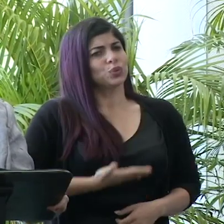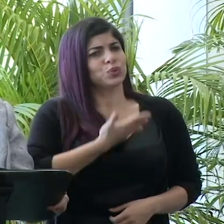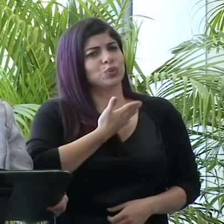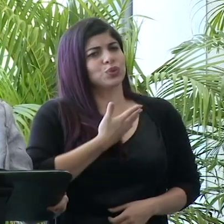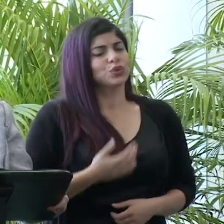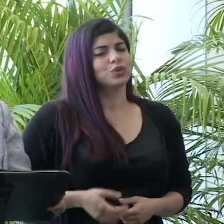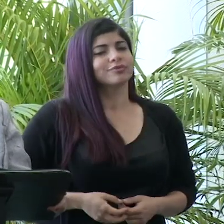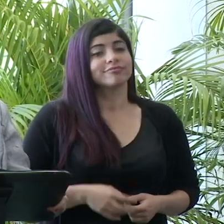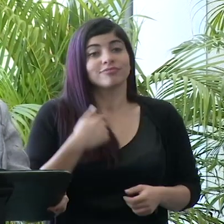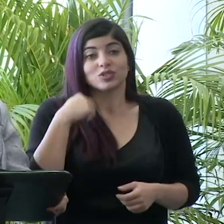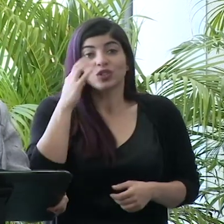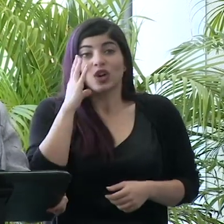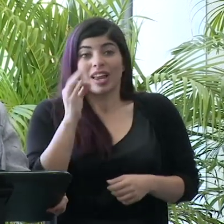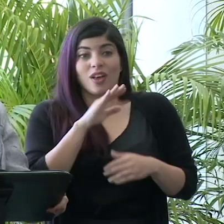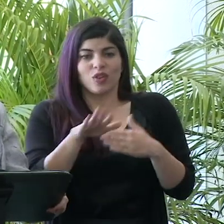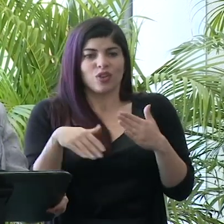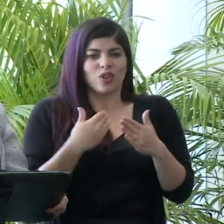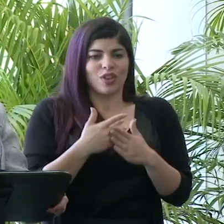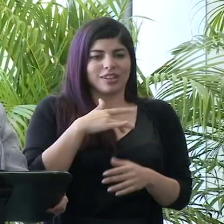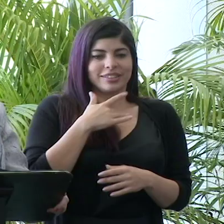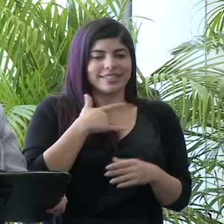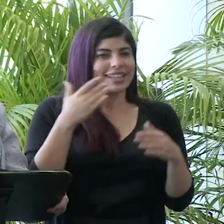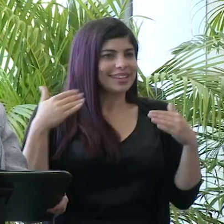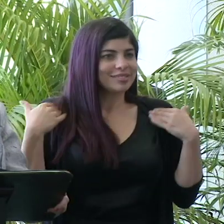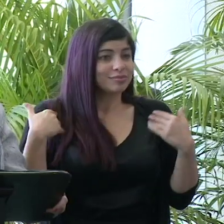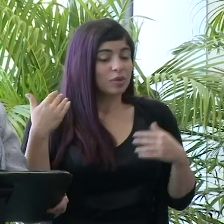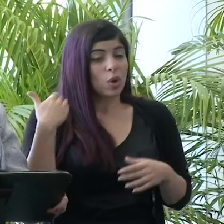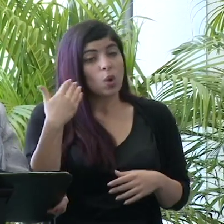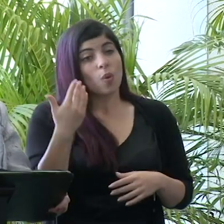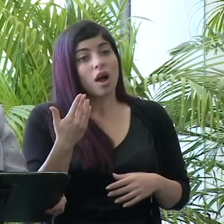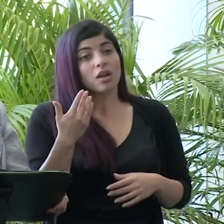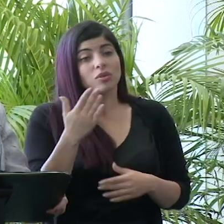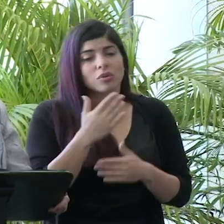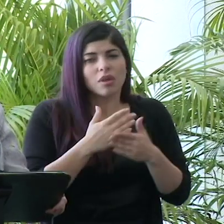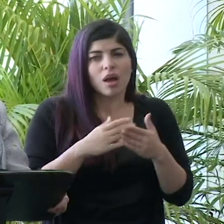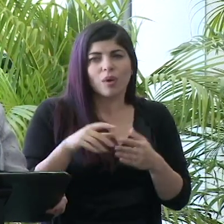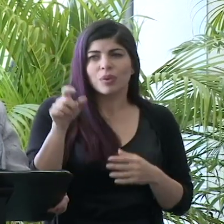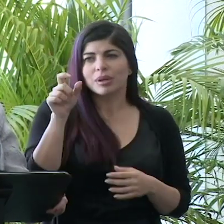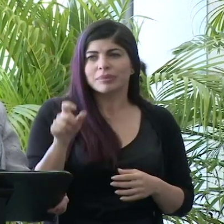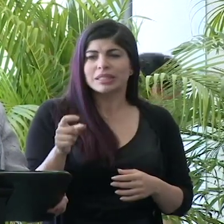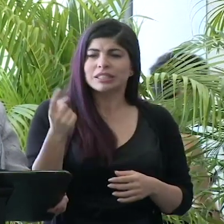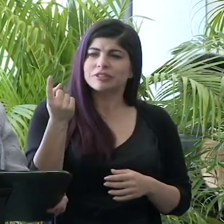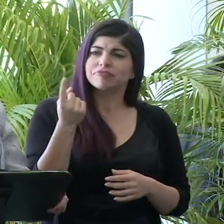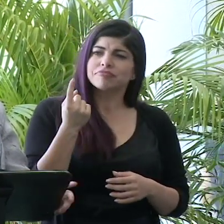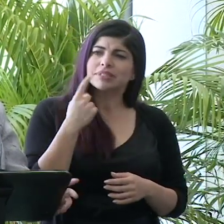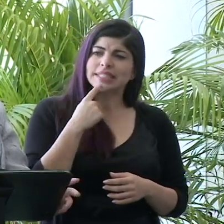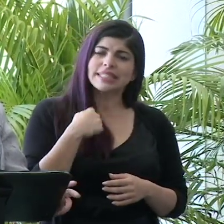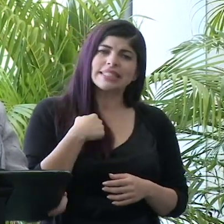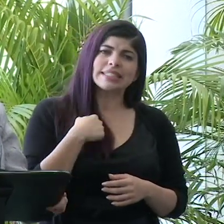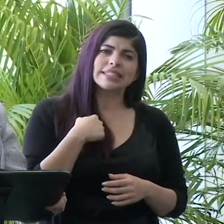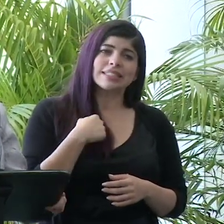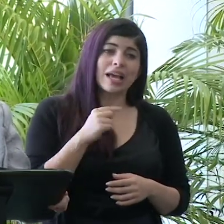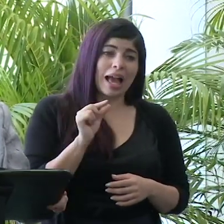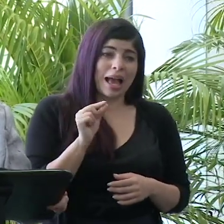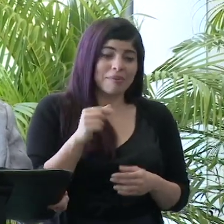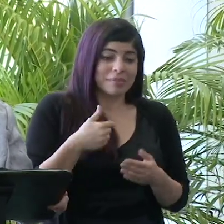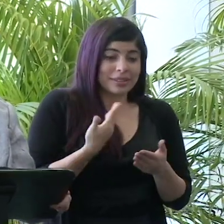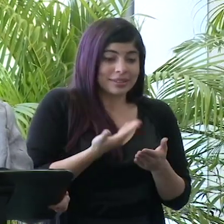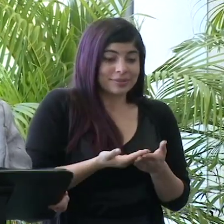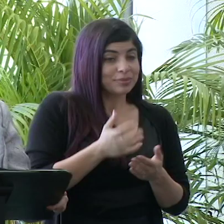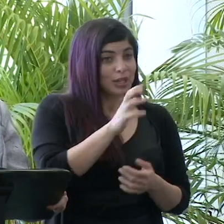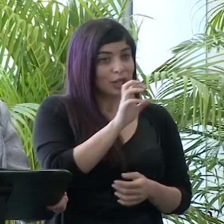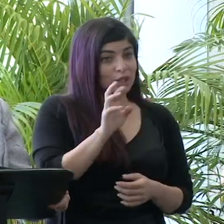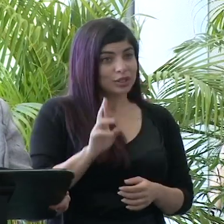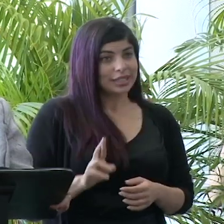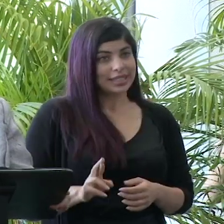creo que todos nos sentimos felices cuando alguien nos dice apenas llegando a costa